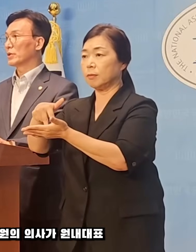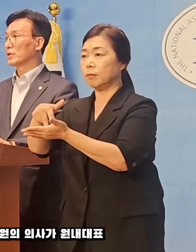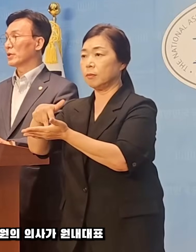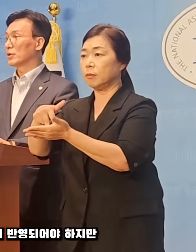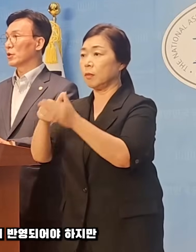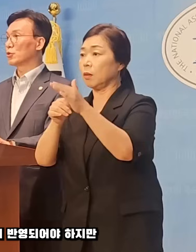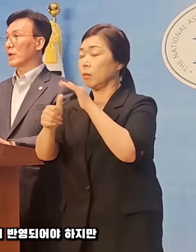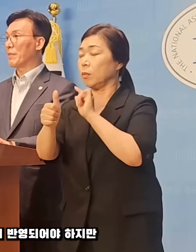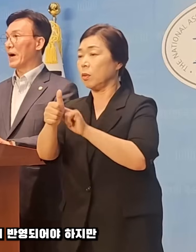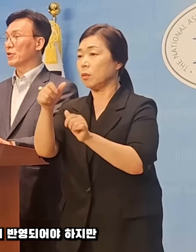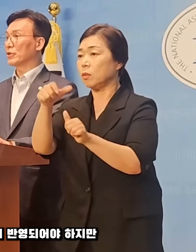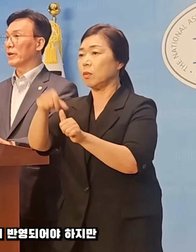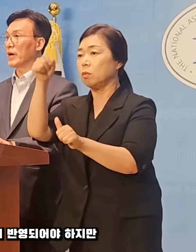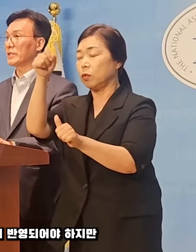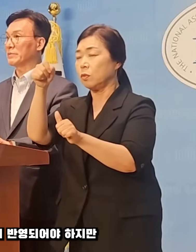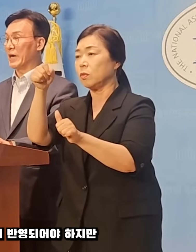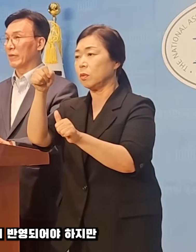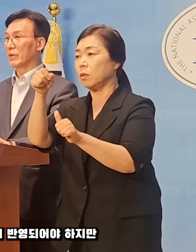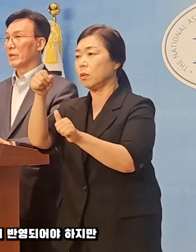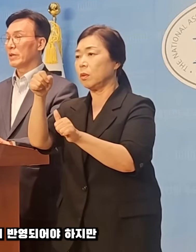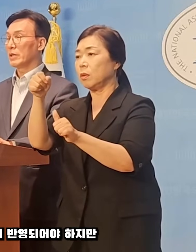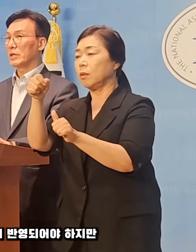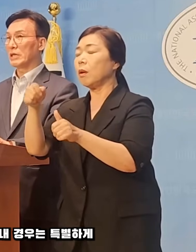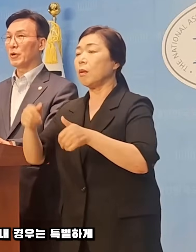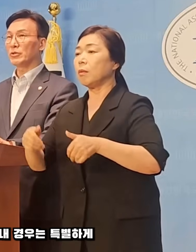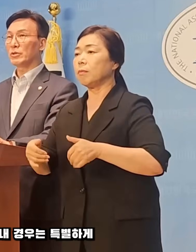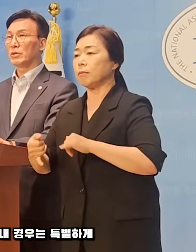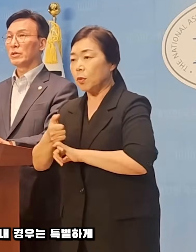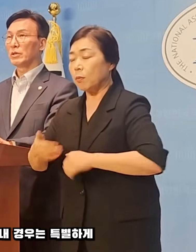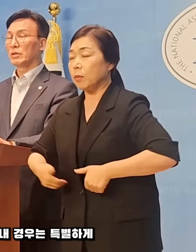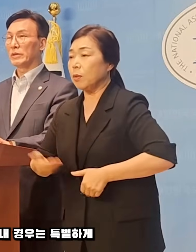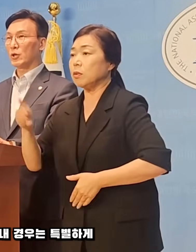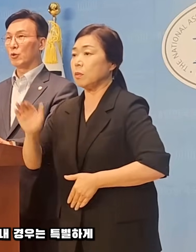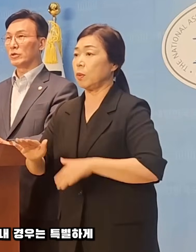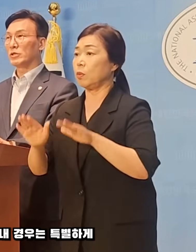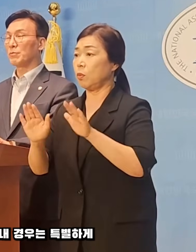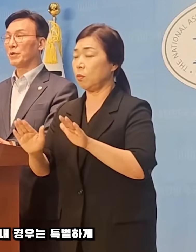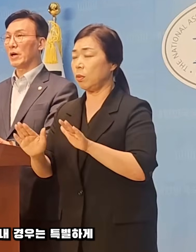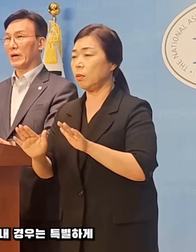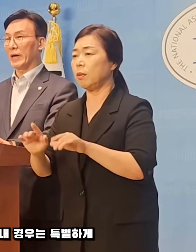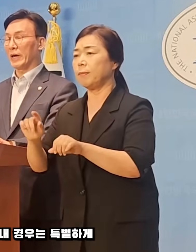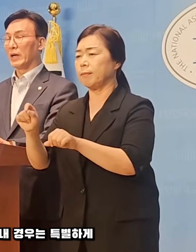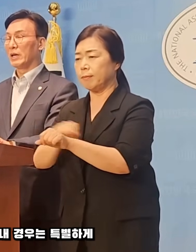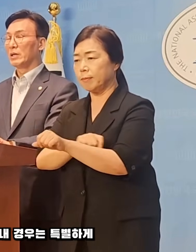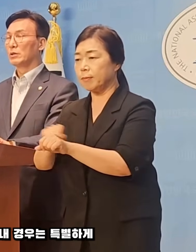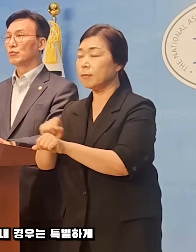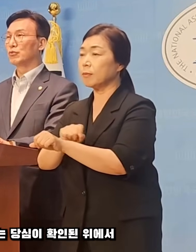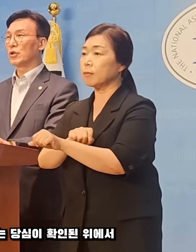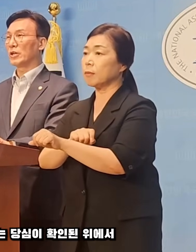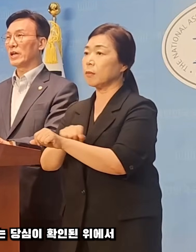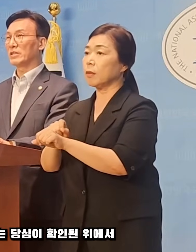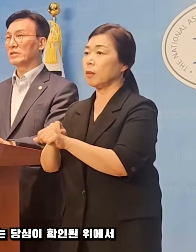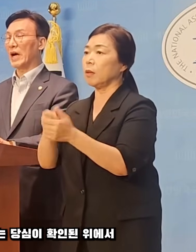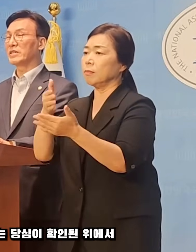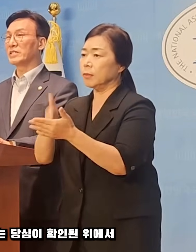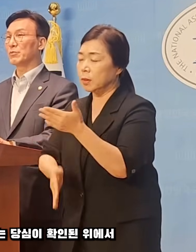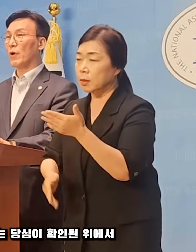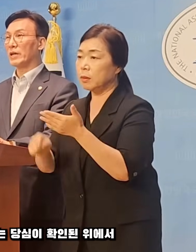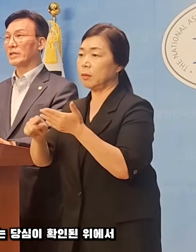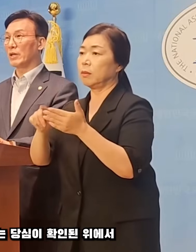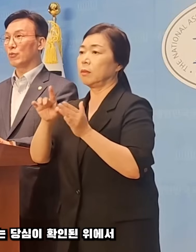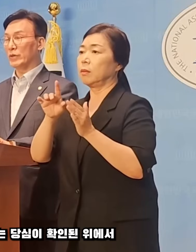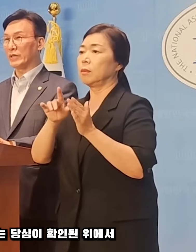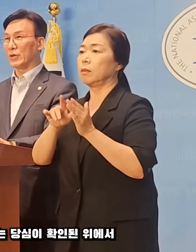원내대표 선출에 반영되어야 하지만 이번의 경우는 특별하게 부결이라는